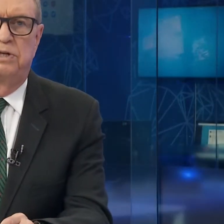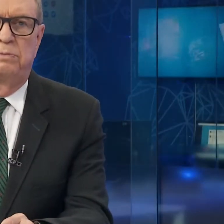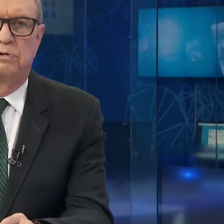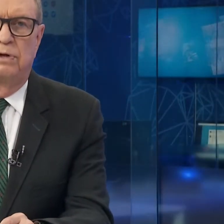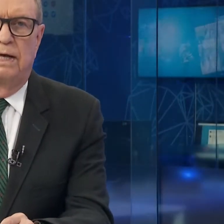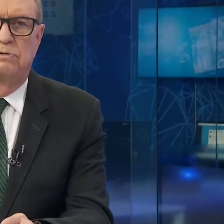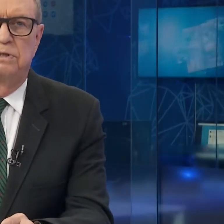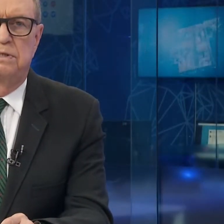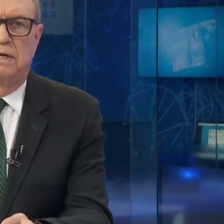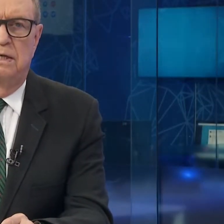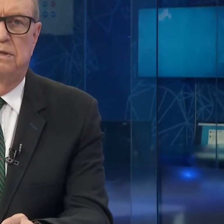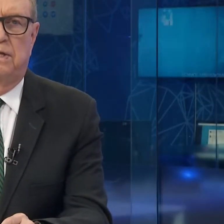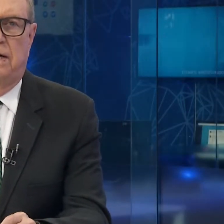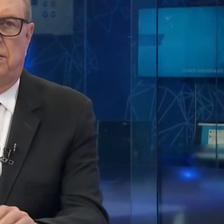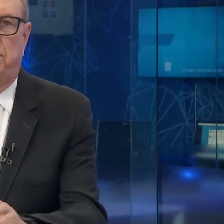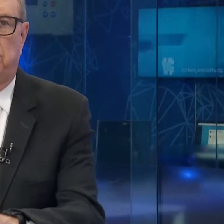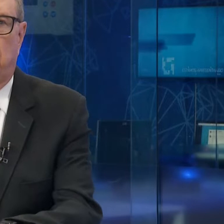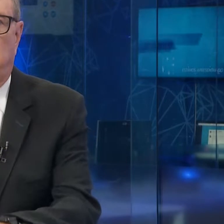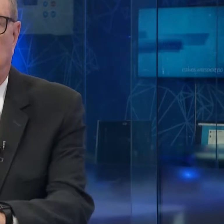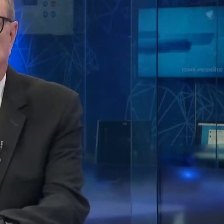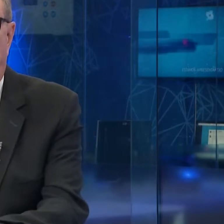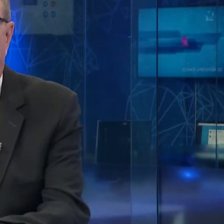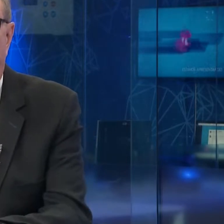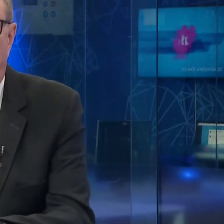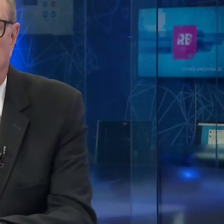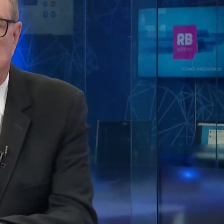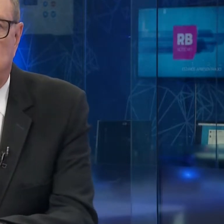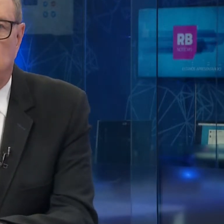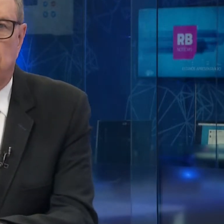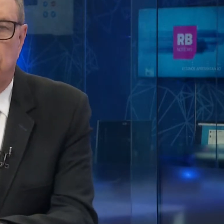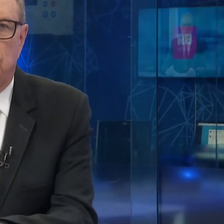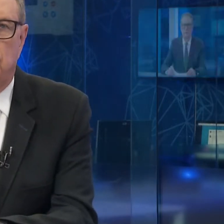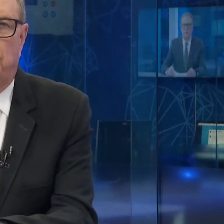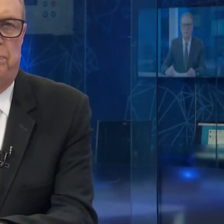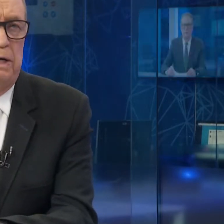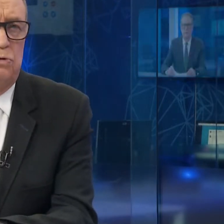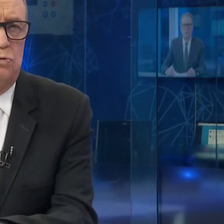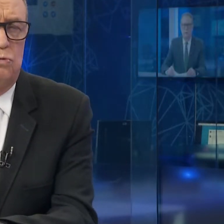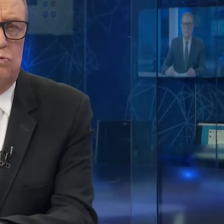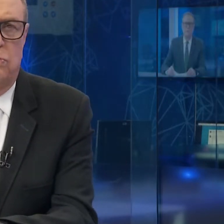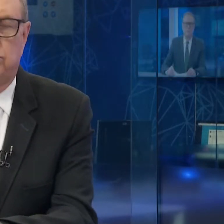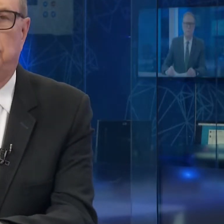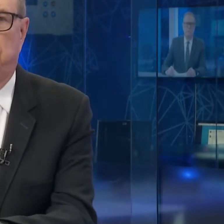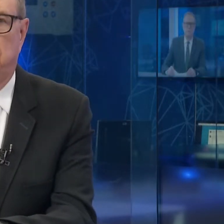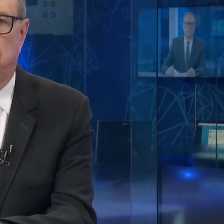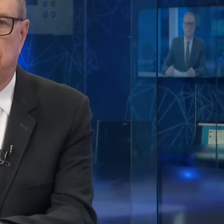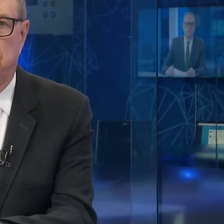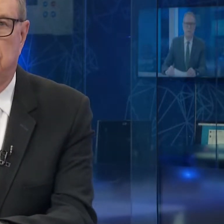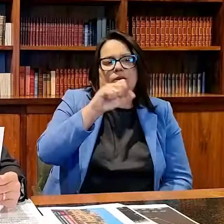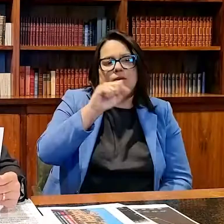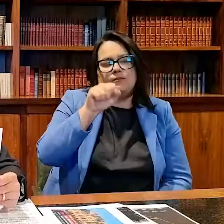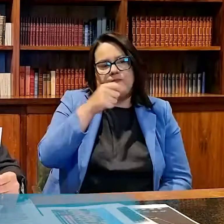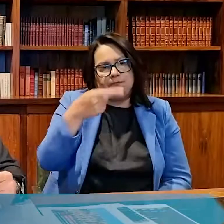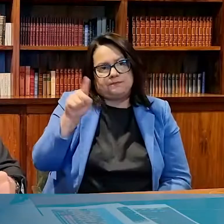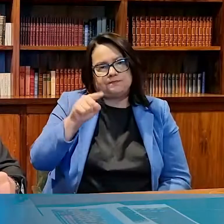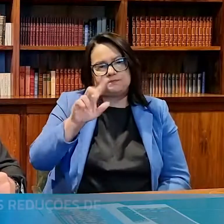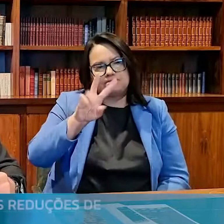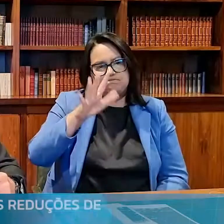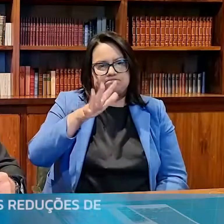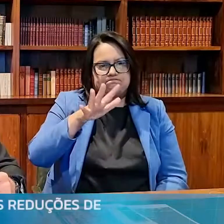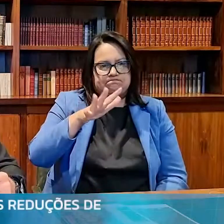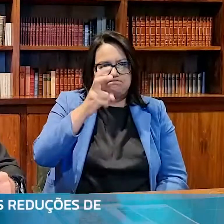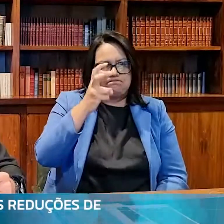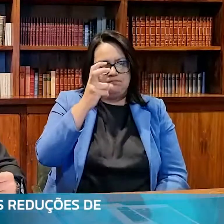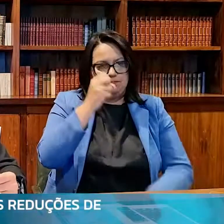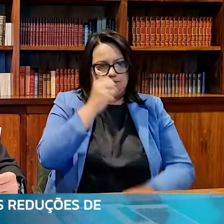O presidente Bolsonaro disse acreditar que a Petrobras fará novas reduções no preço dos combustíveis. O presidente